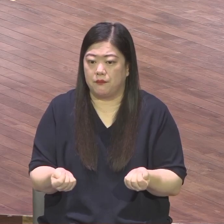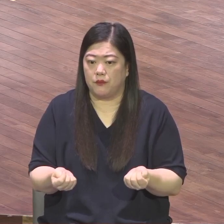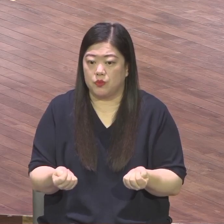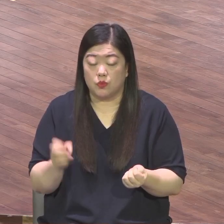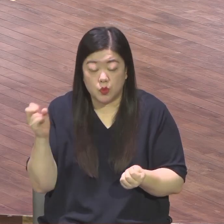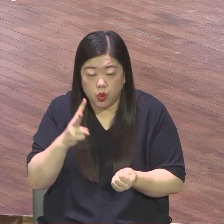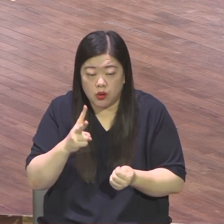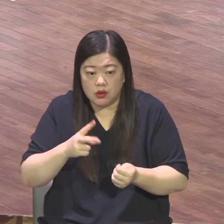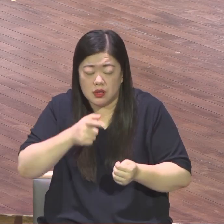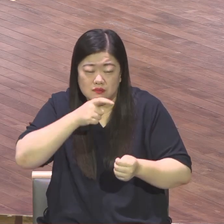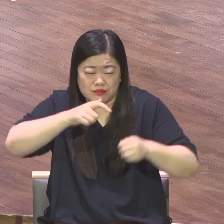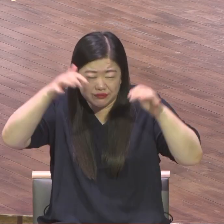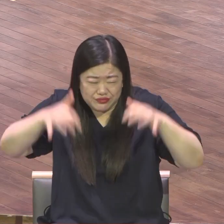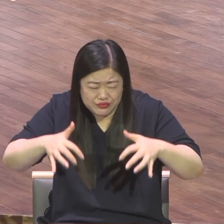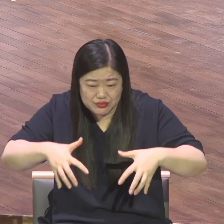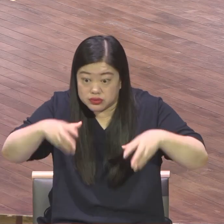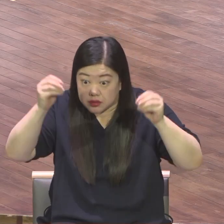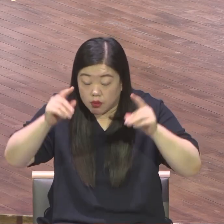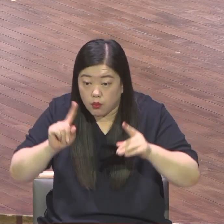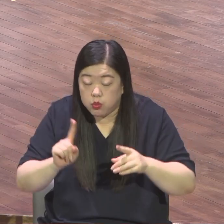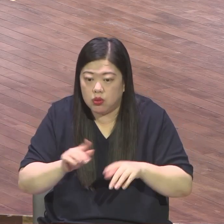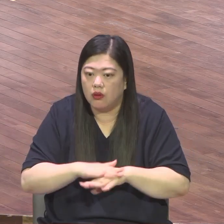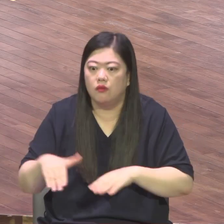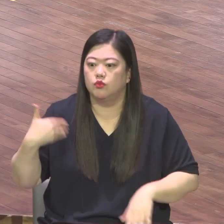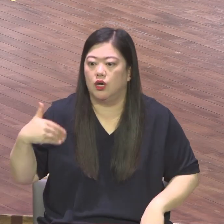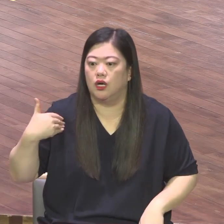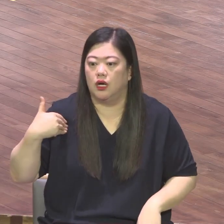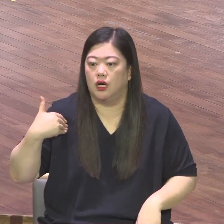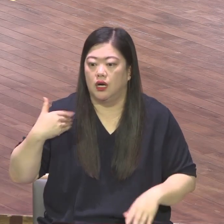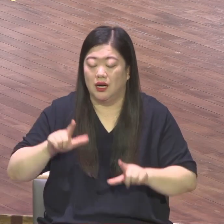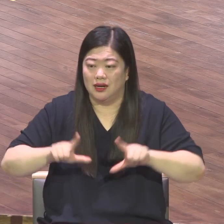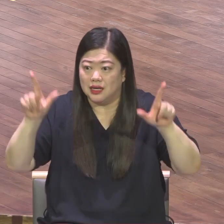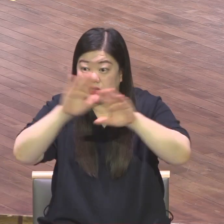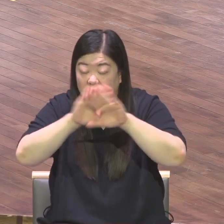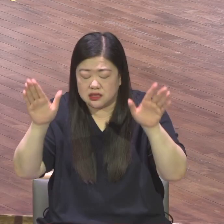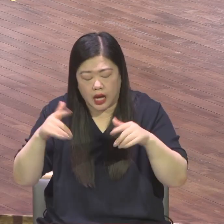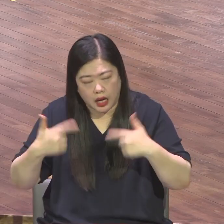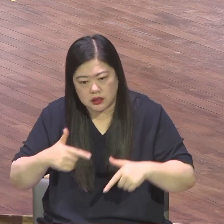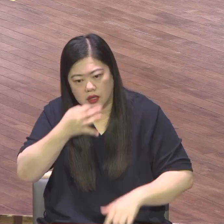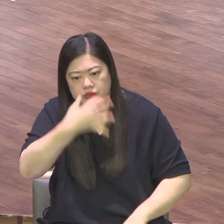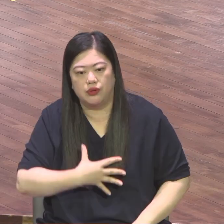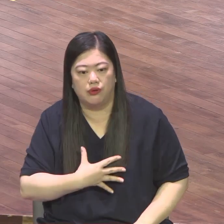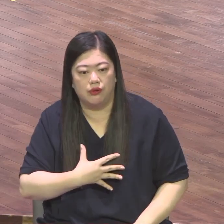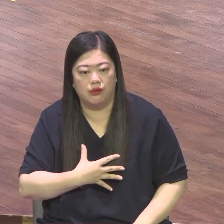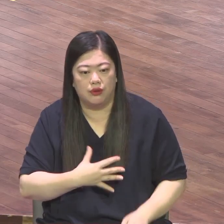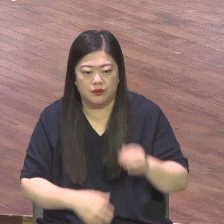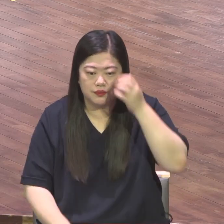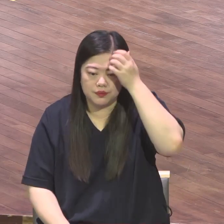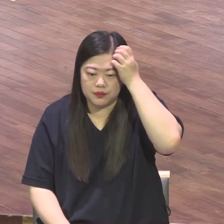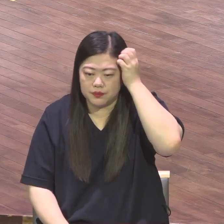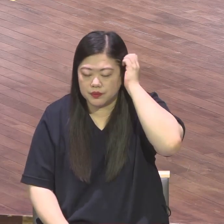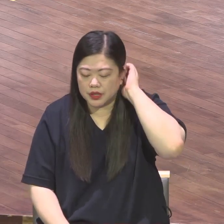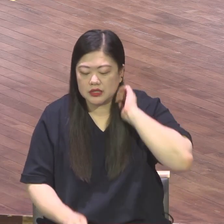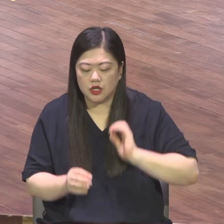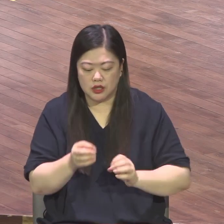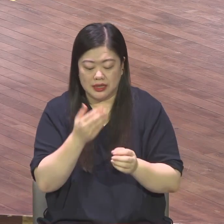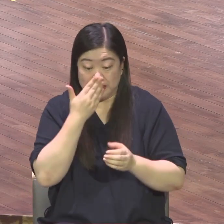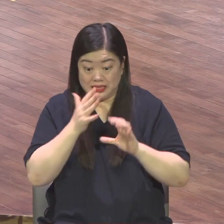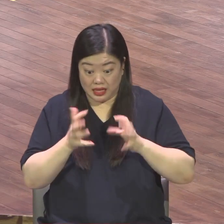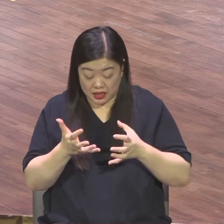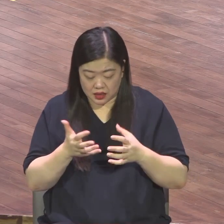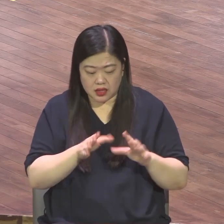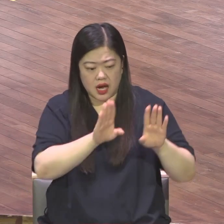예측을 할 수 없는 그야말로 불안 그 자체의 삶이었어요. 포로생활이라는 게 시편 기자는 이들이 주리고